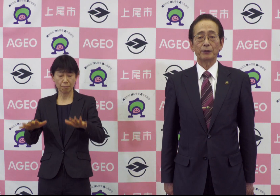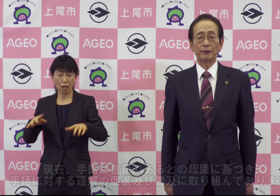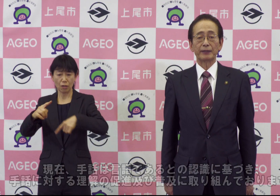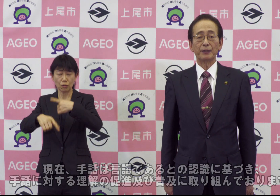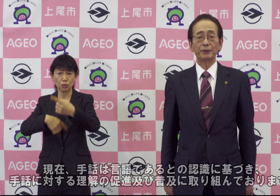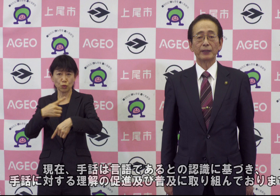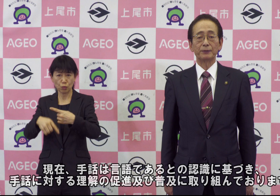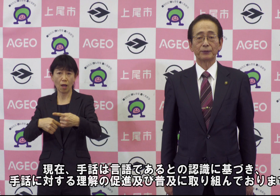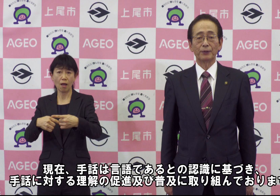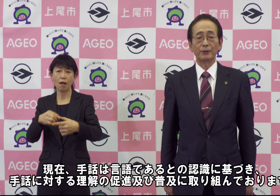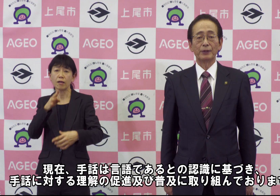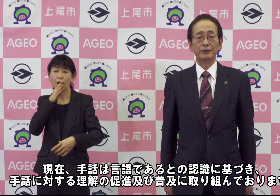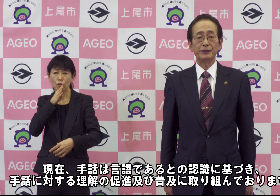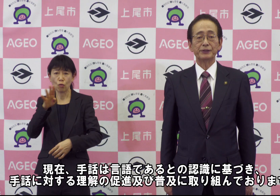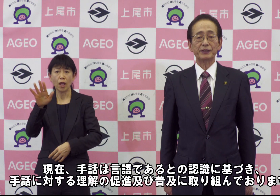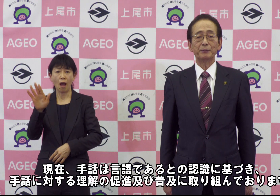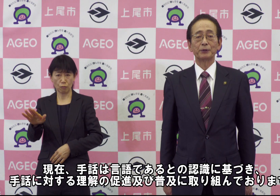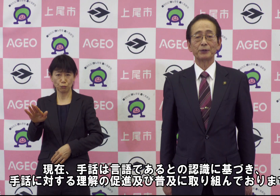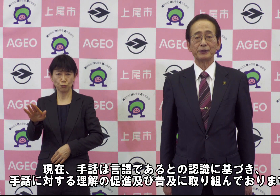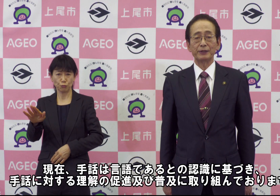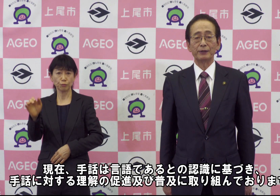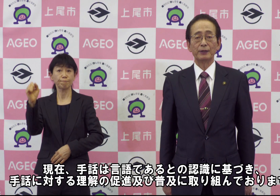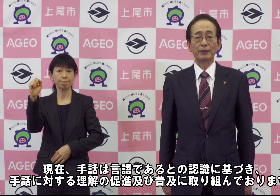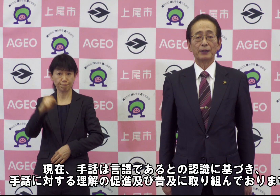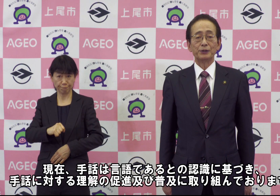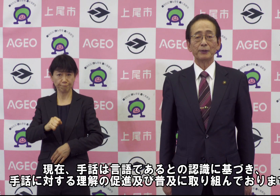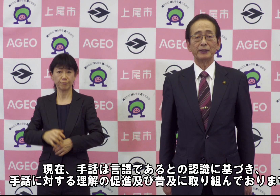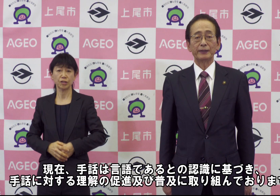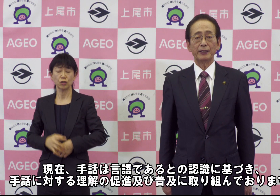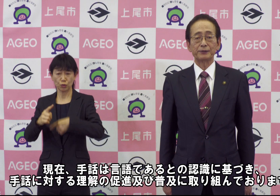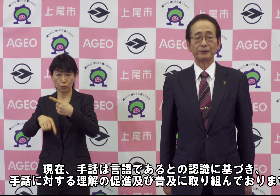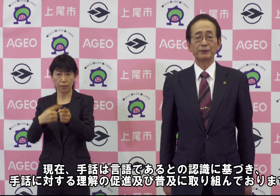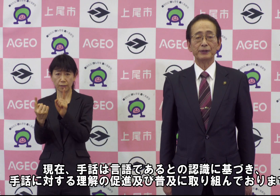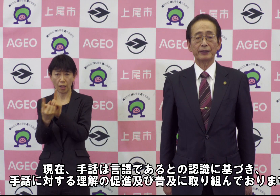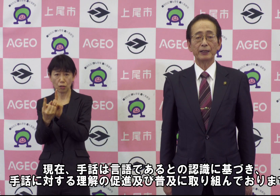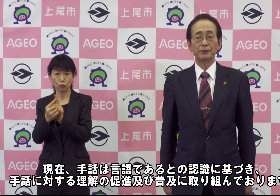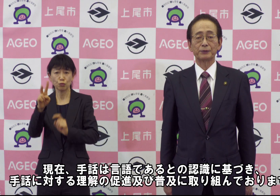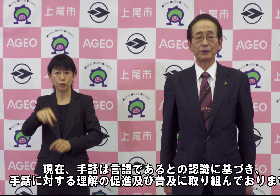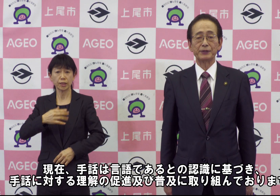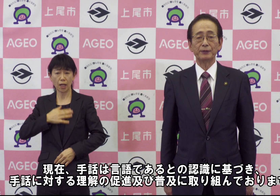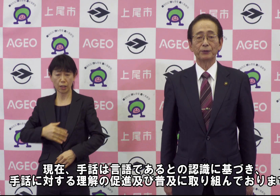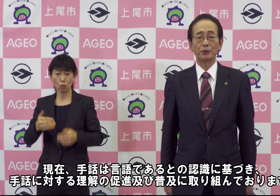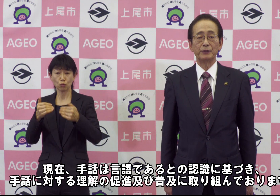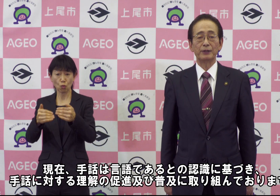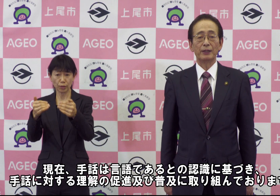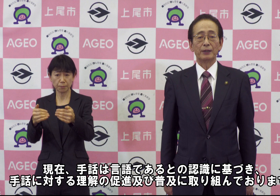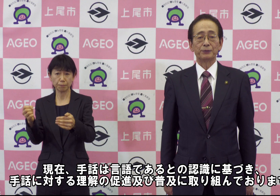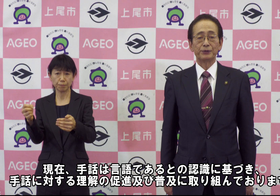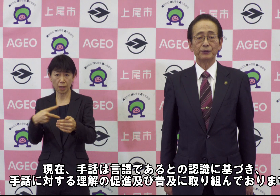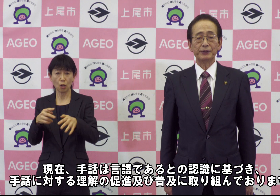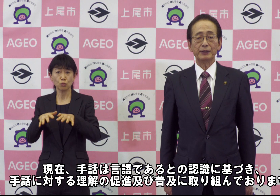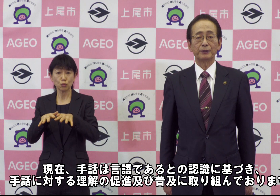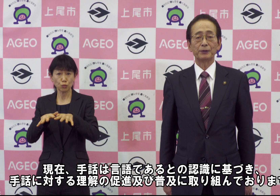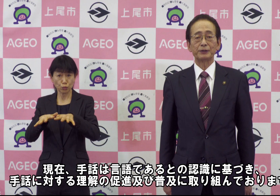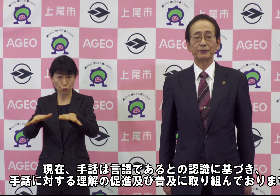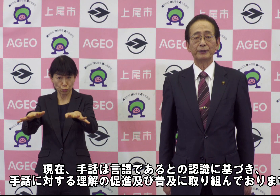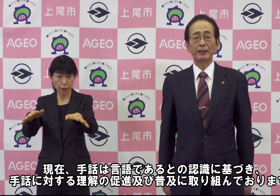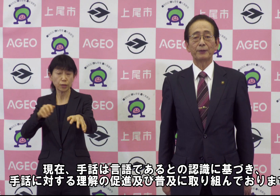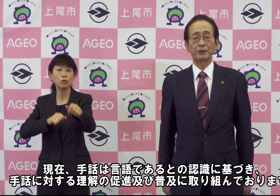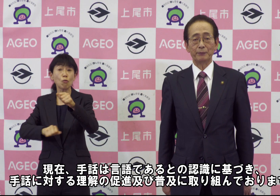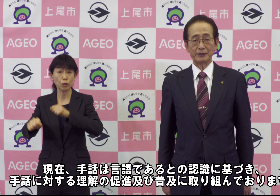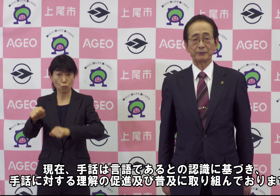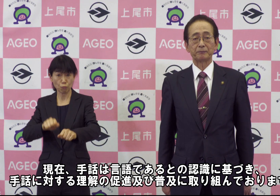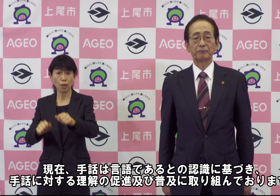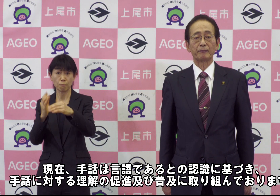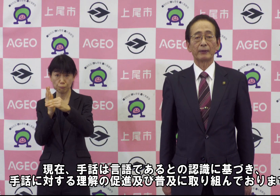在手話は言語であるとの認識に基づき、手話に対する理解の促進及び普及に取り組ん